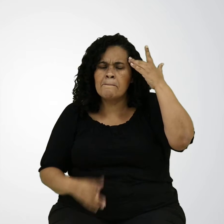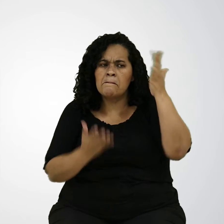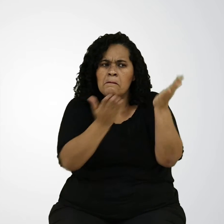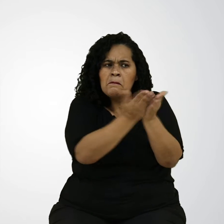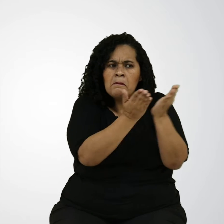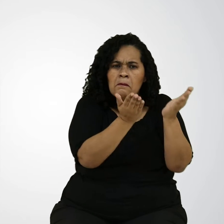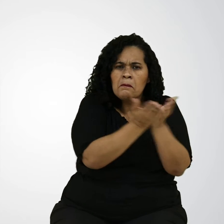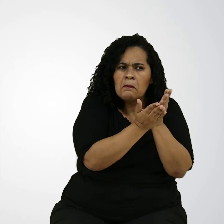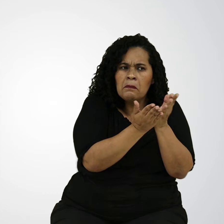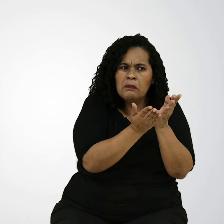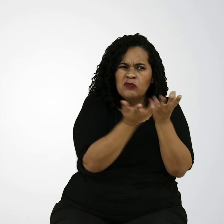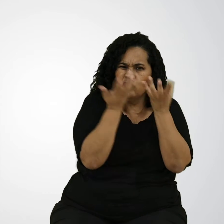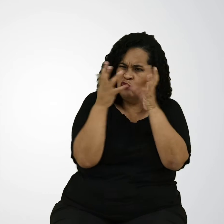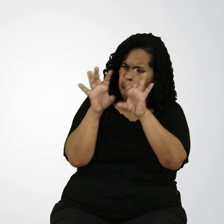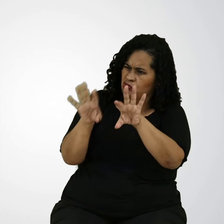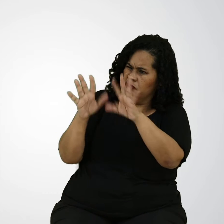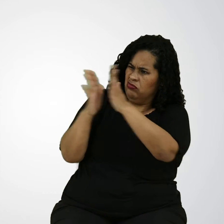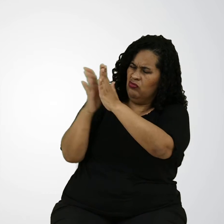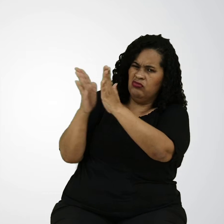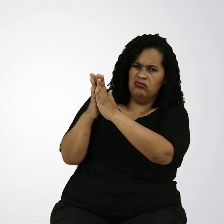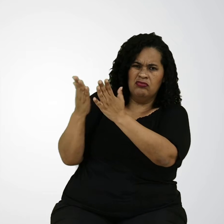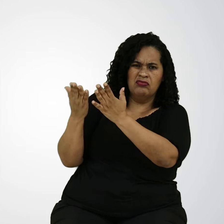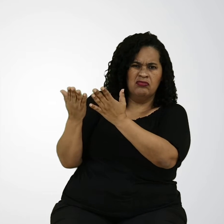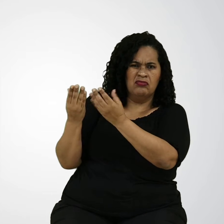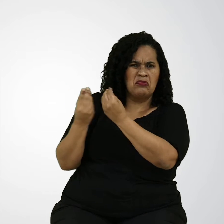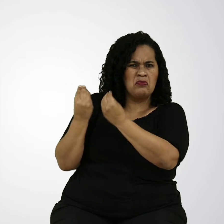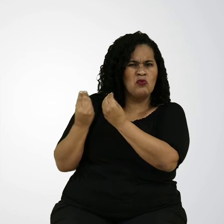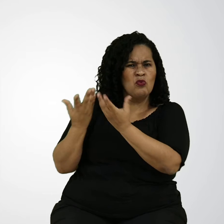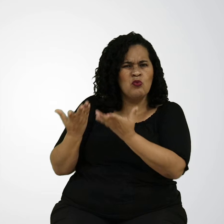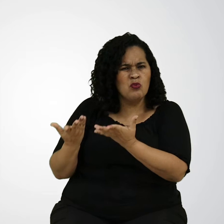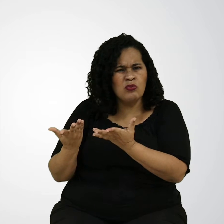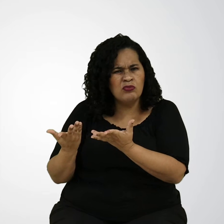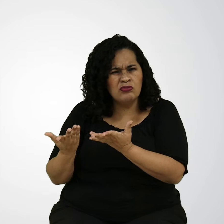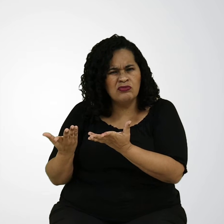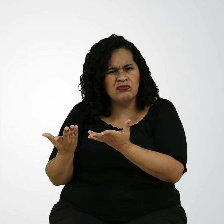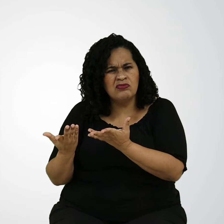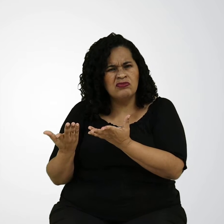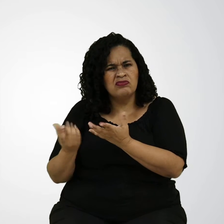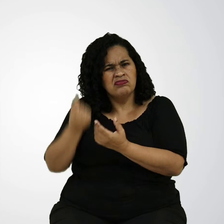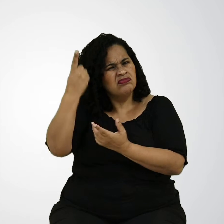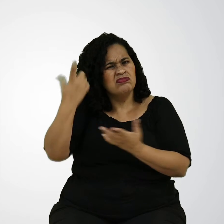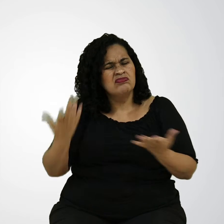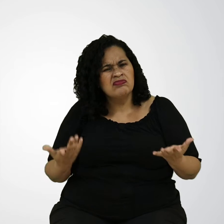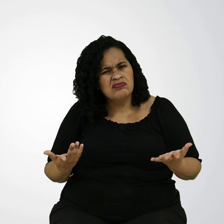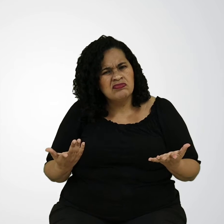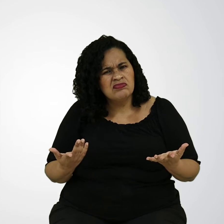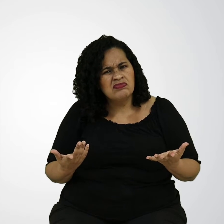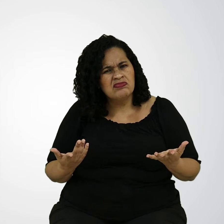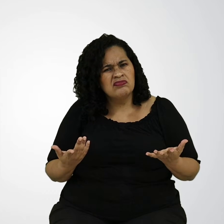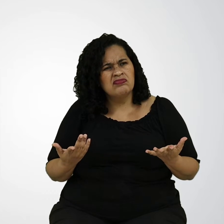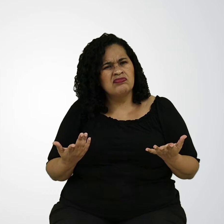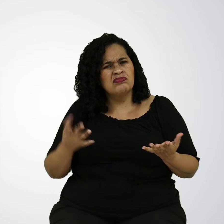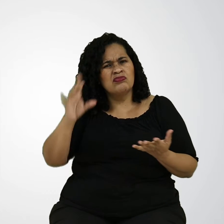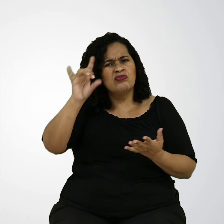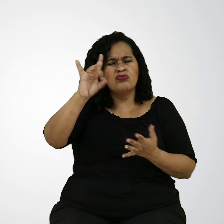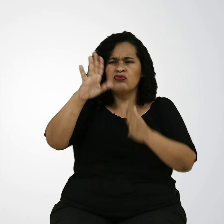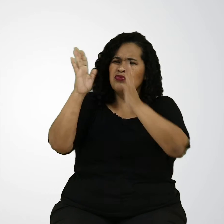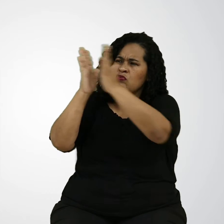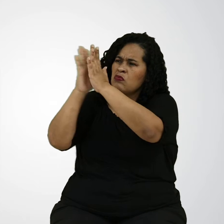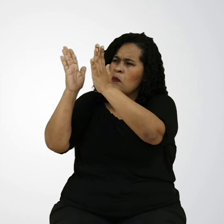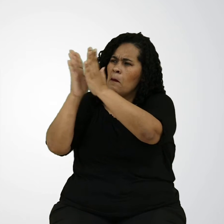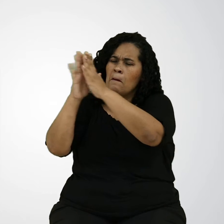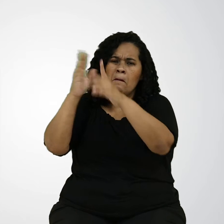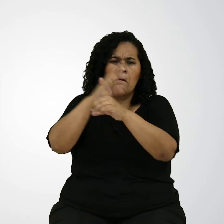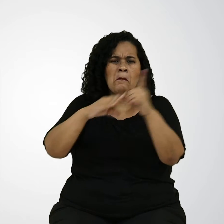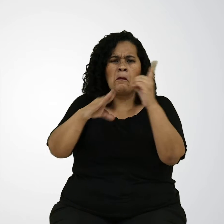que não ora, que não investe tempo algum em sua vida de oração, ou que só ora nos cultos,